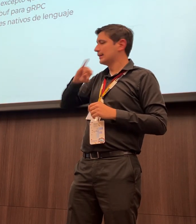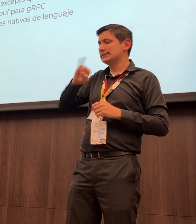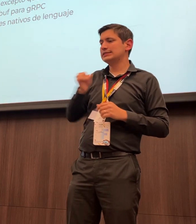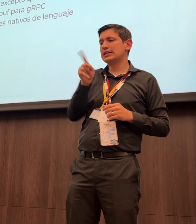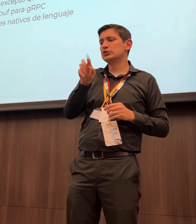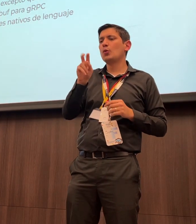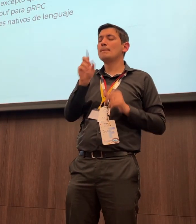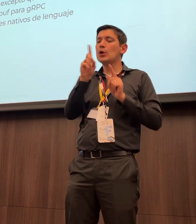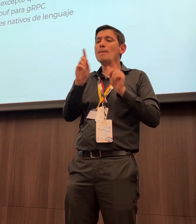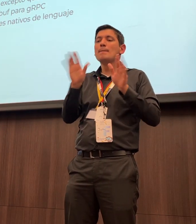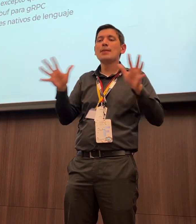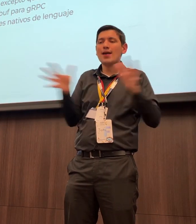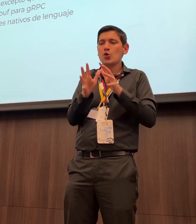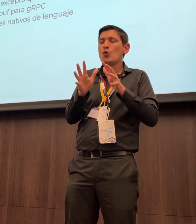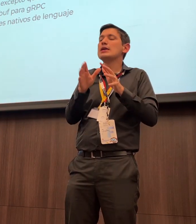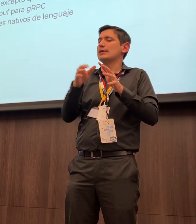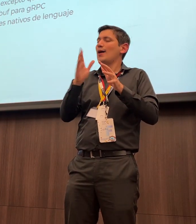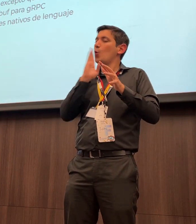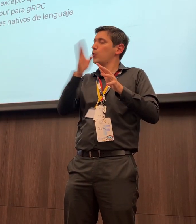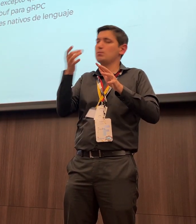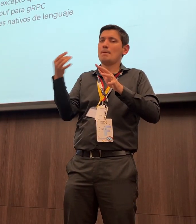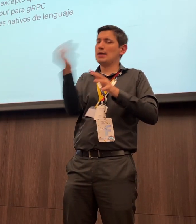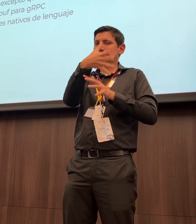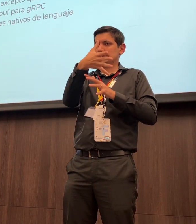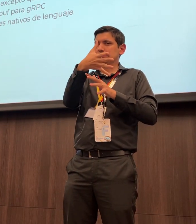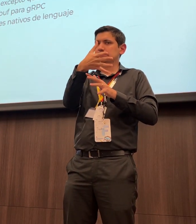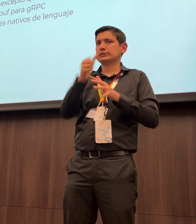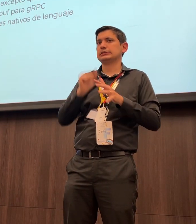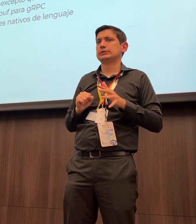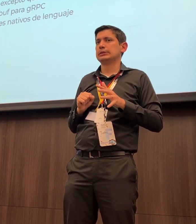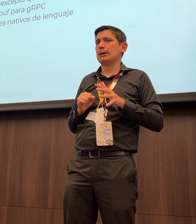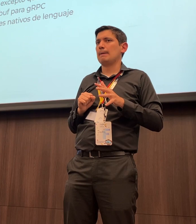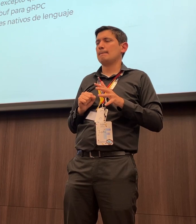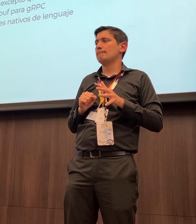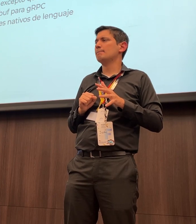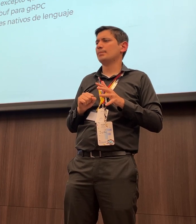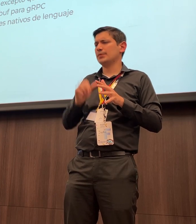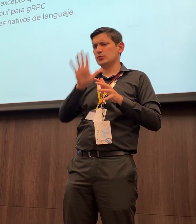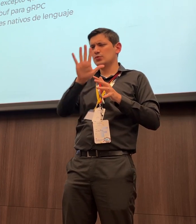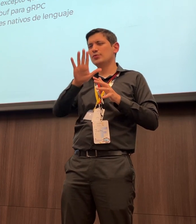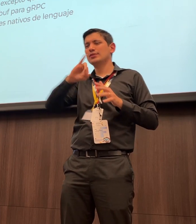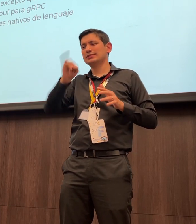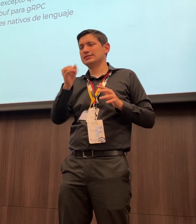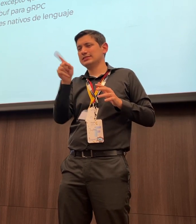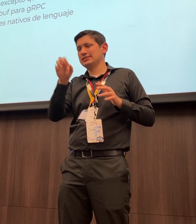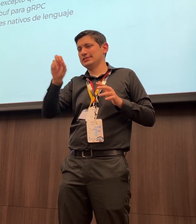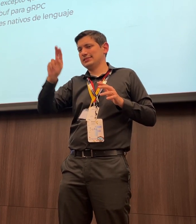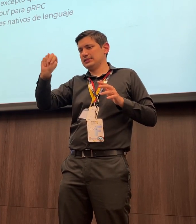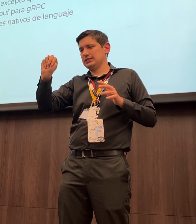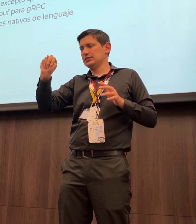más pequeño y más rápido. Y bueno, la analogía es JSON para REST,